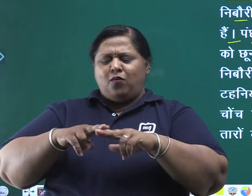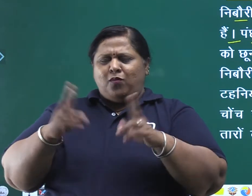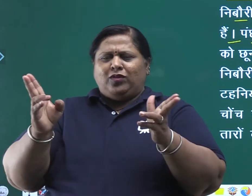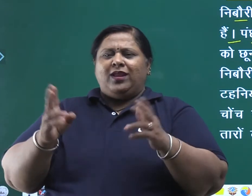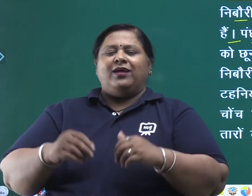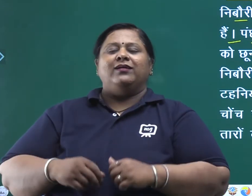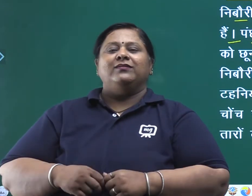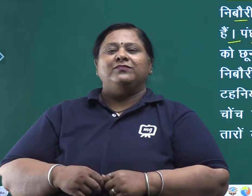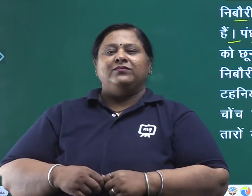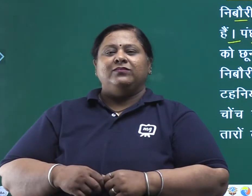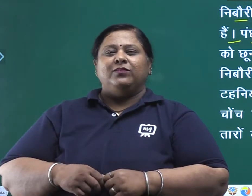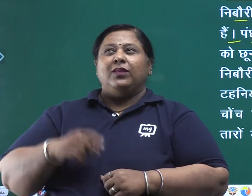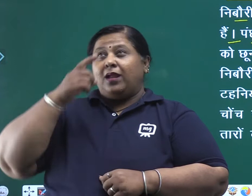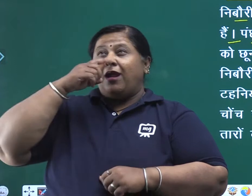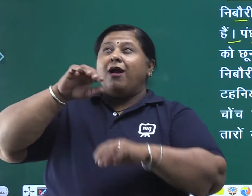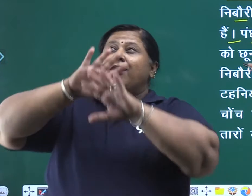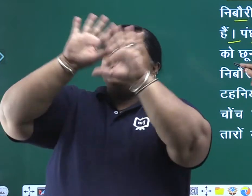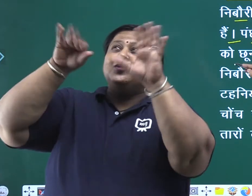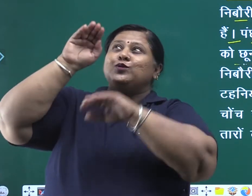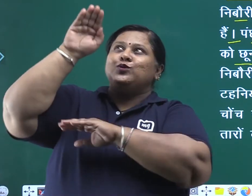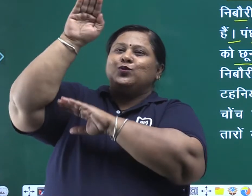रहकर आकाश को छूना,